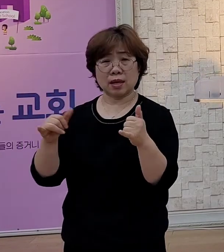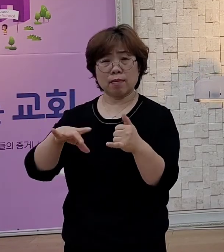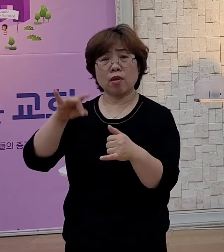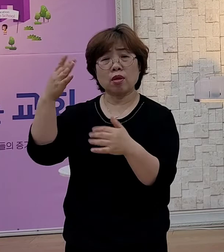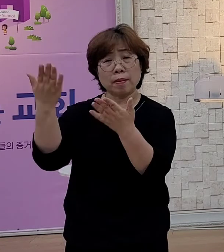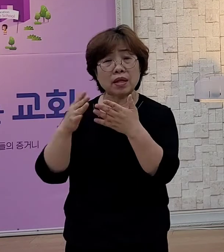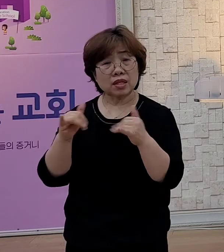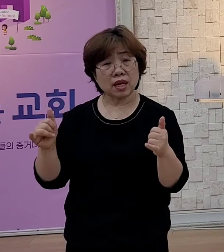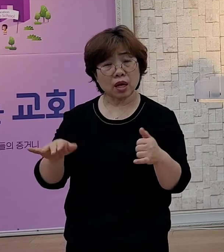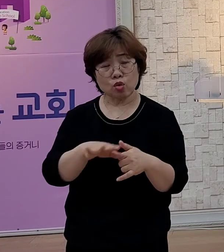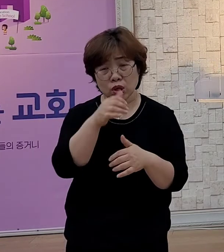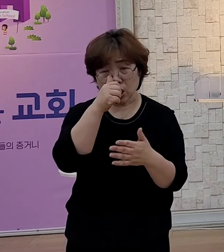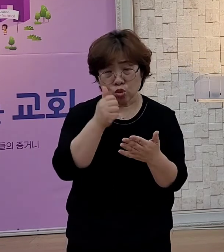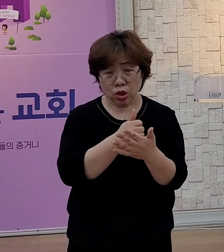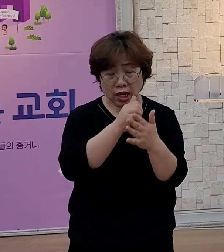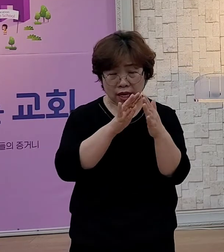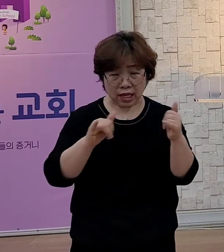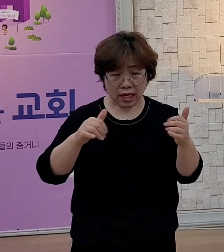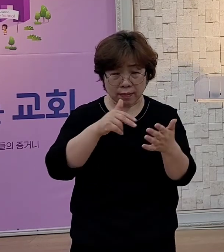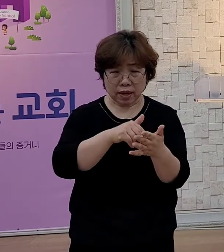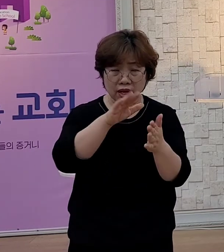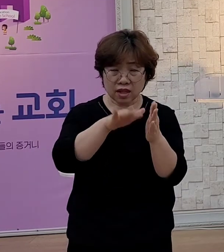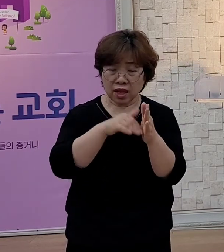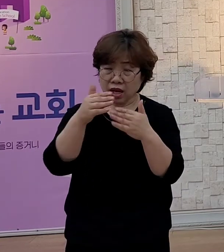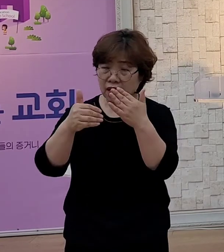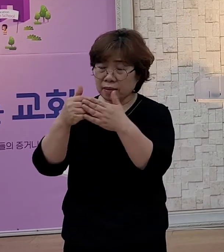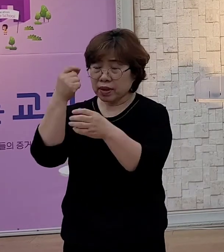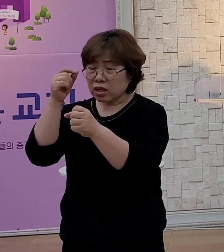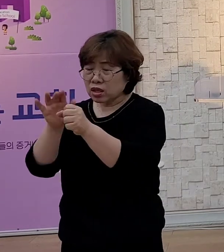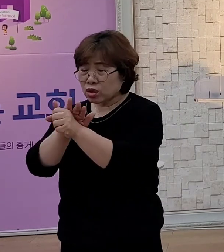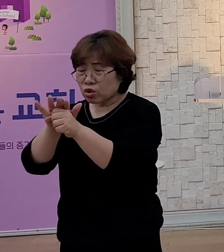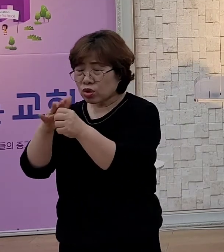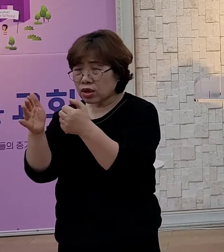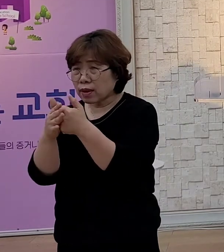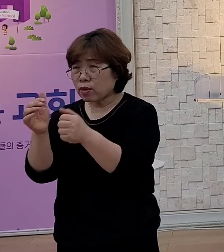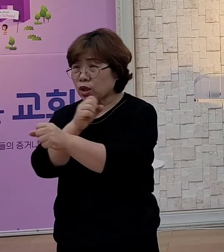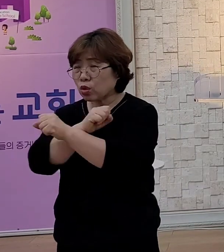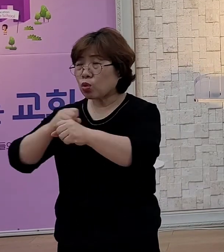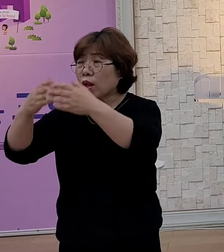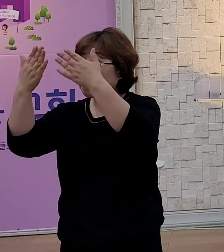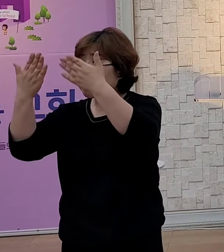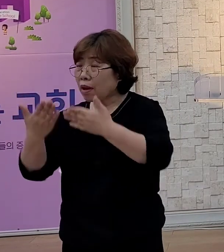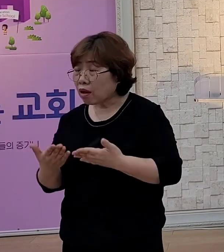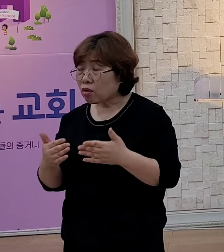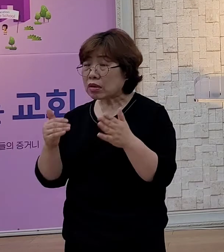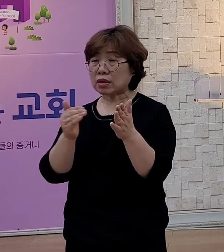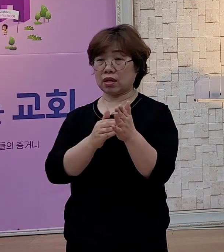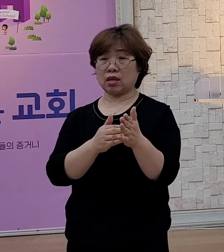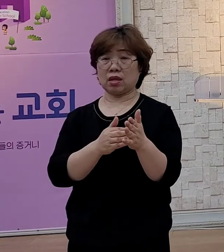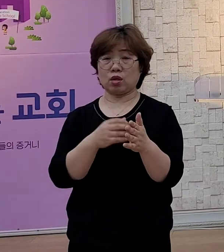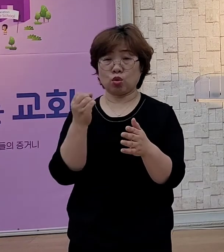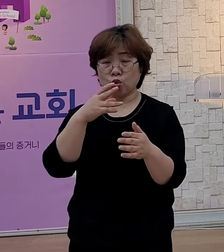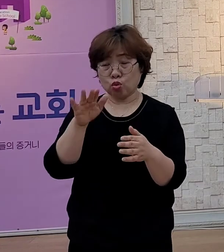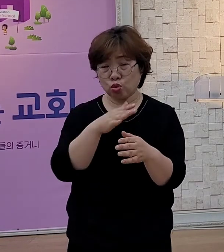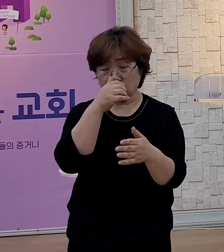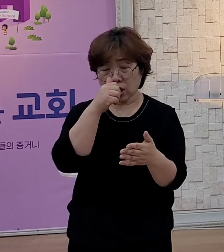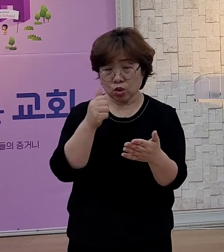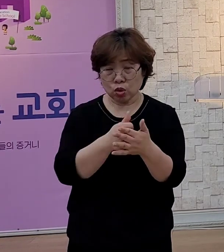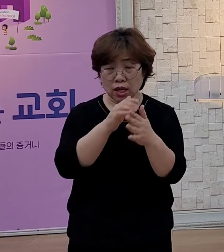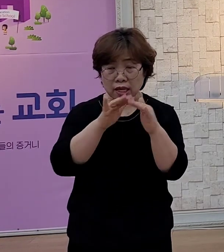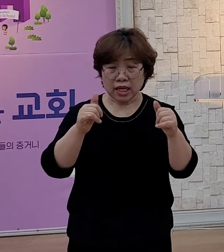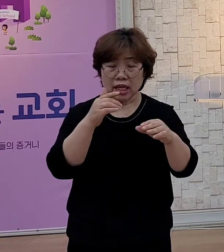되었을 때 하나님의 그 긍휼하심으로 말미암아 우리가 용서함을 받았지 않습니까? 우리가 죄인 되었을